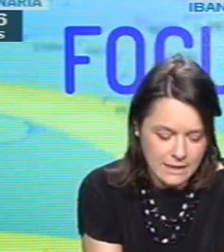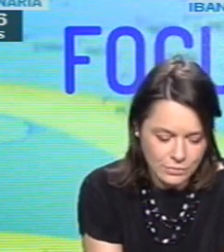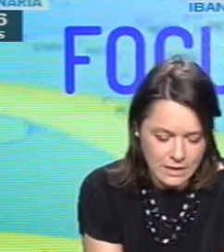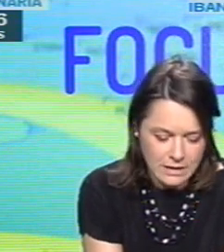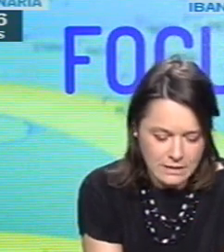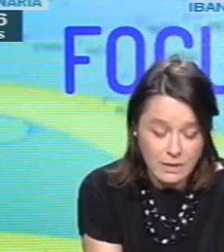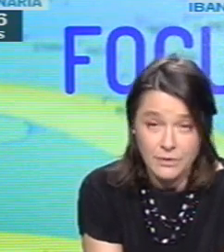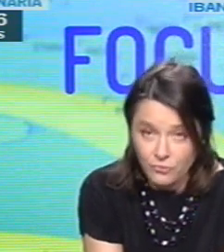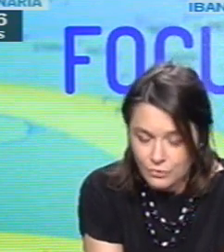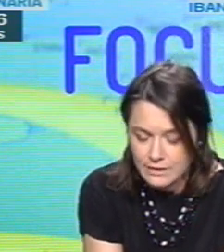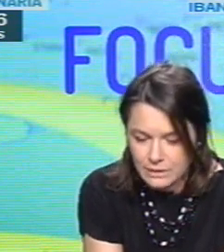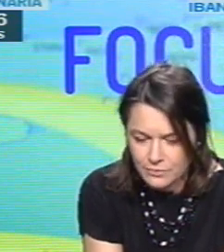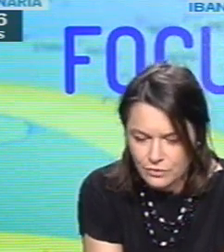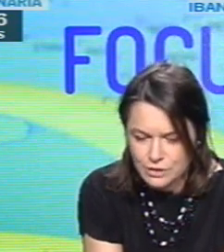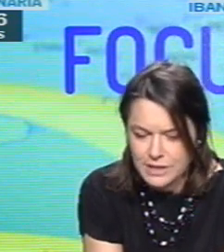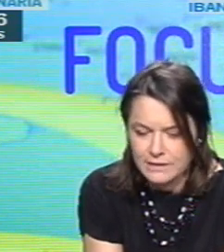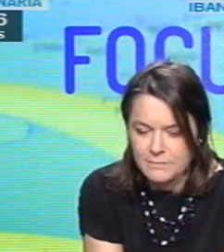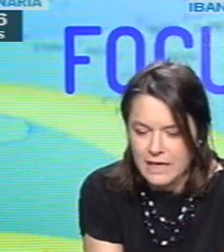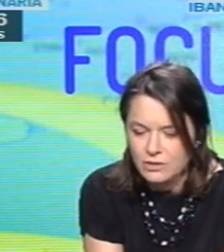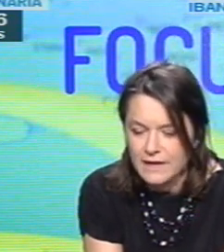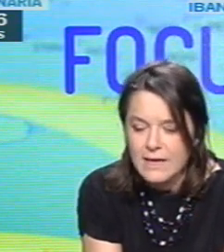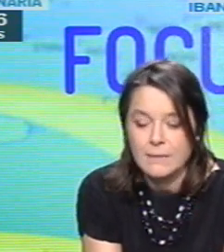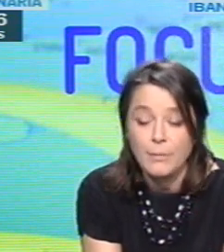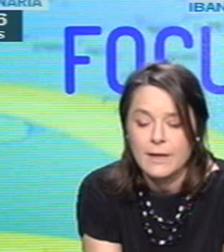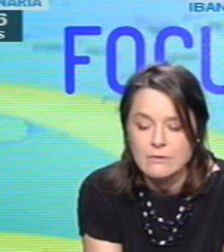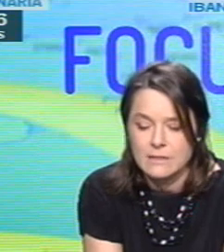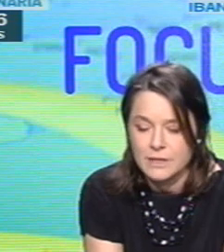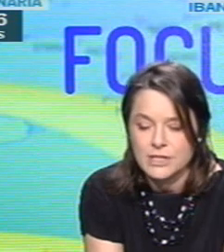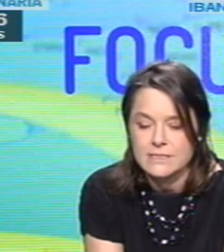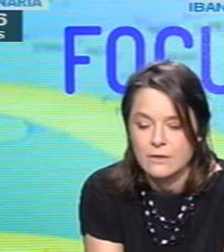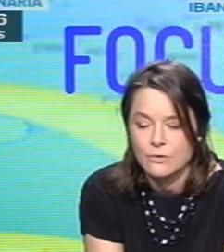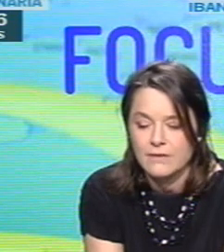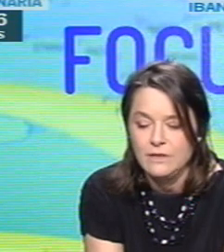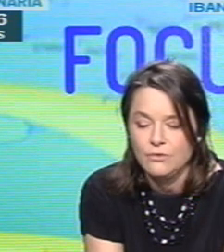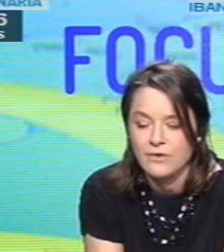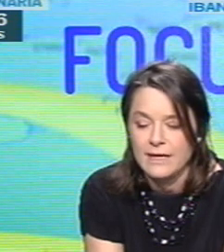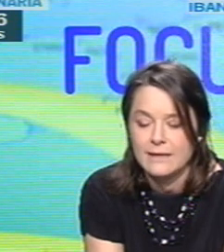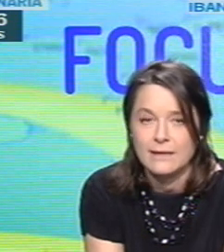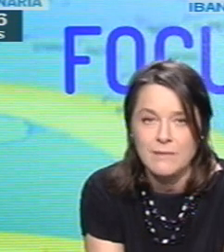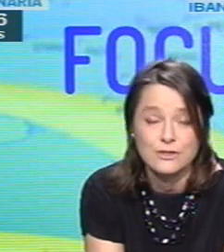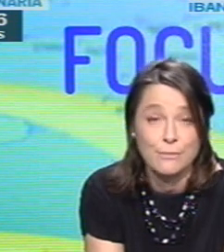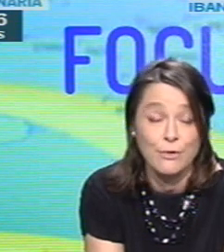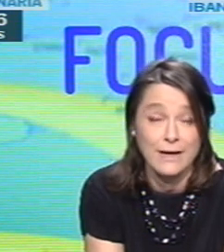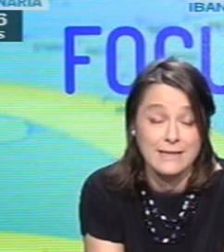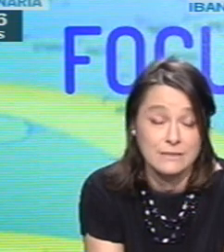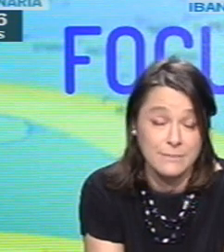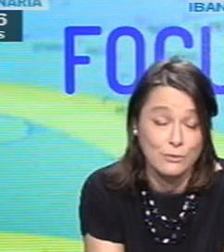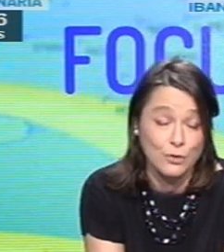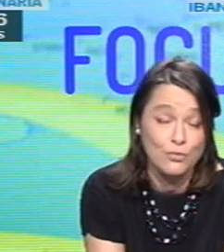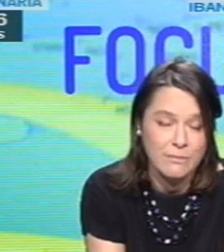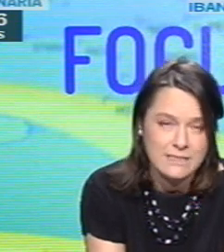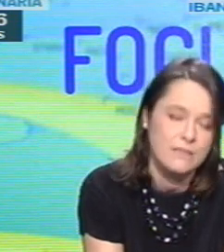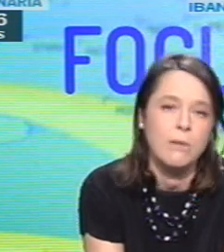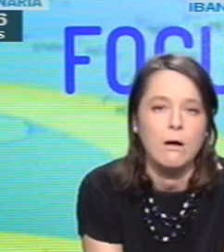testimonianza di una persona originaria di Padova, che proprio a causa dell'emergenza coronavirus è rimasto bloccato, sto parlando